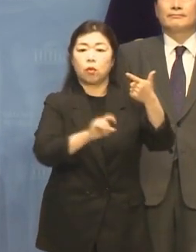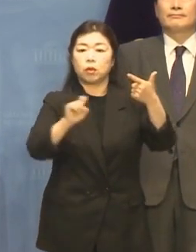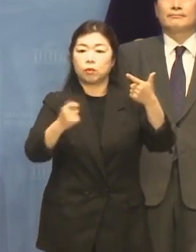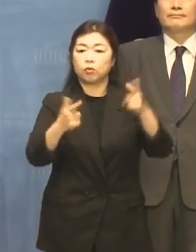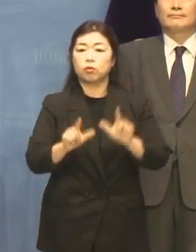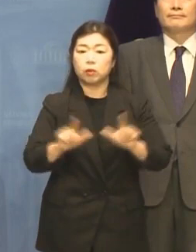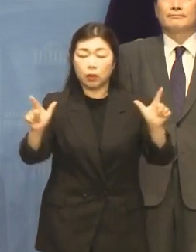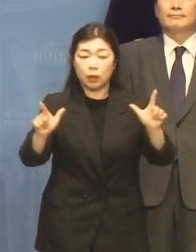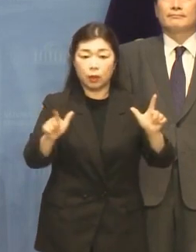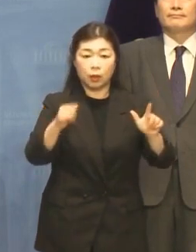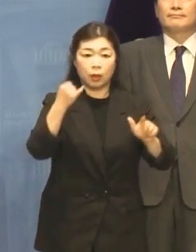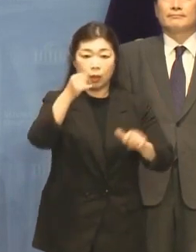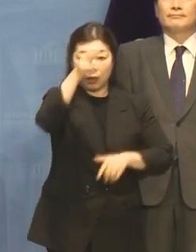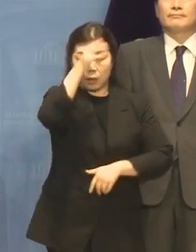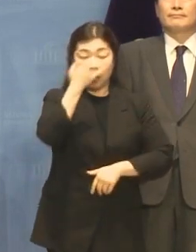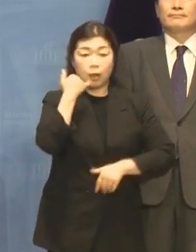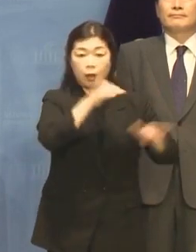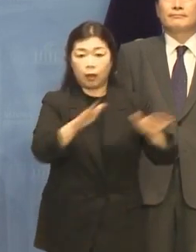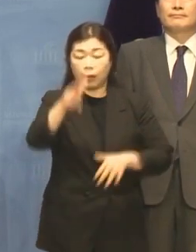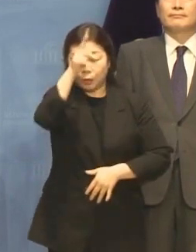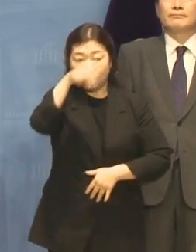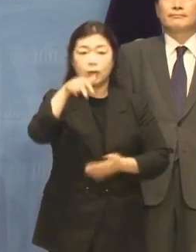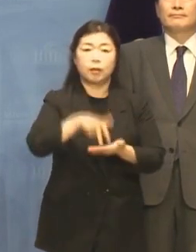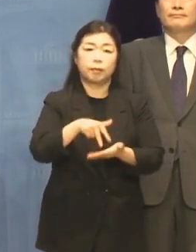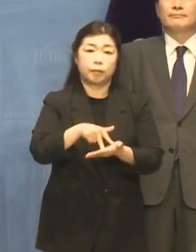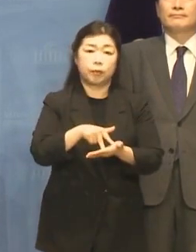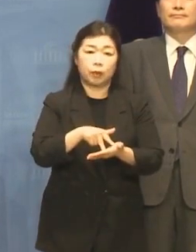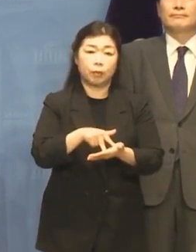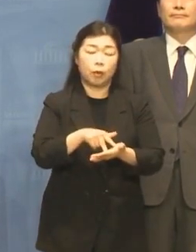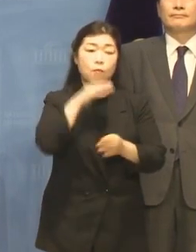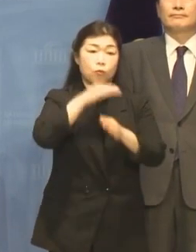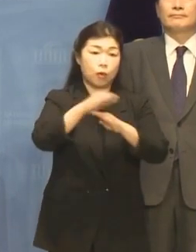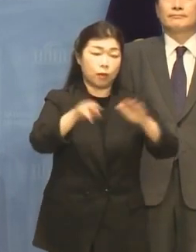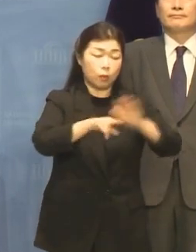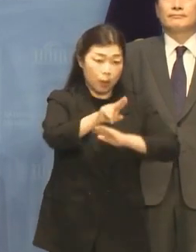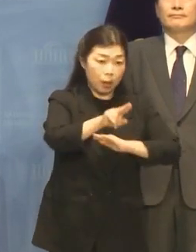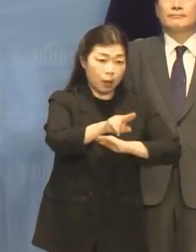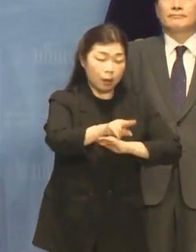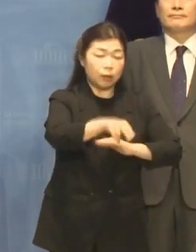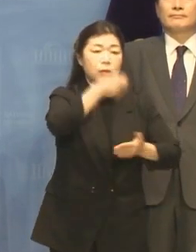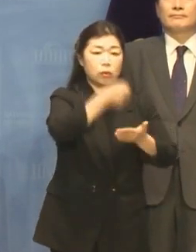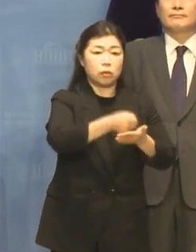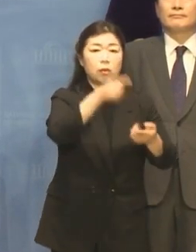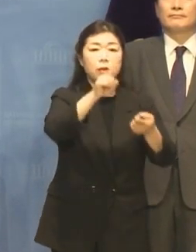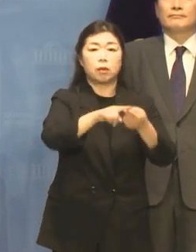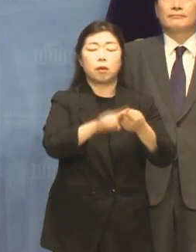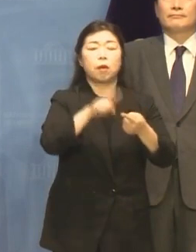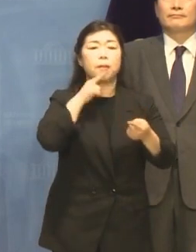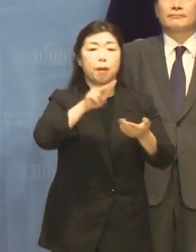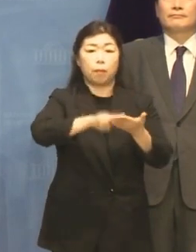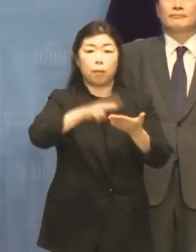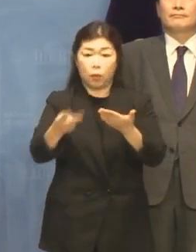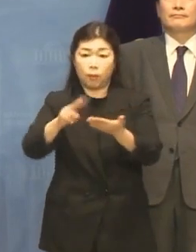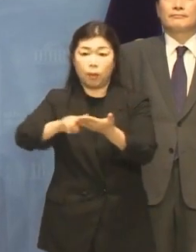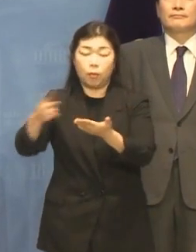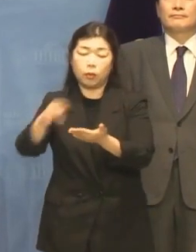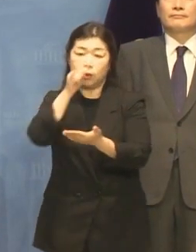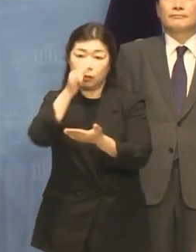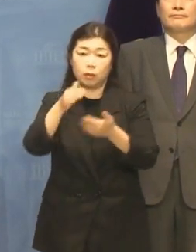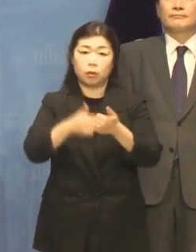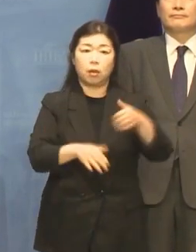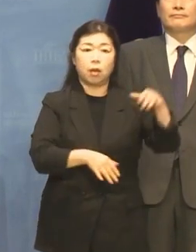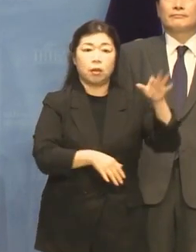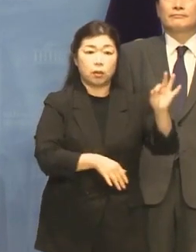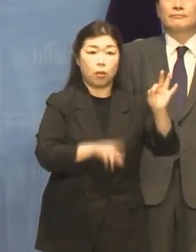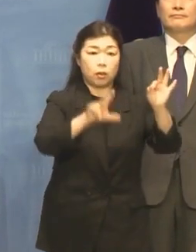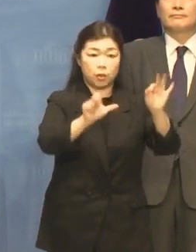차례나 발표한 월북 판단을 아무런 근거 없이 뒤집었다는 사실을 지난 10월 25일